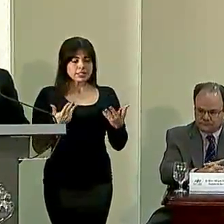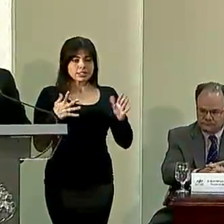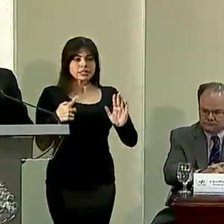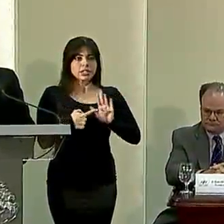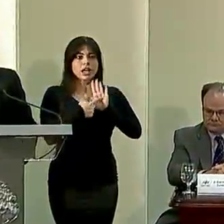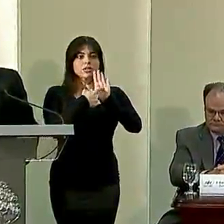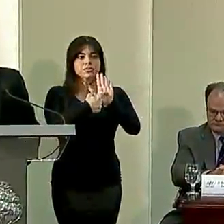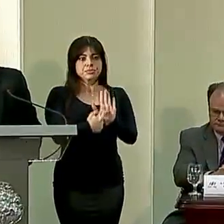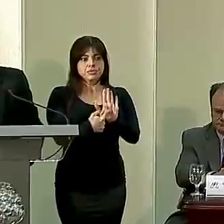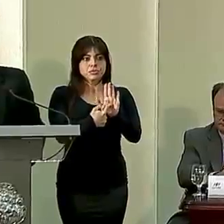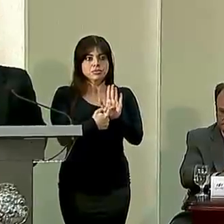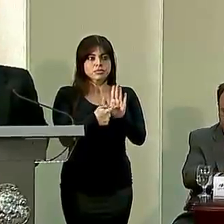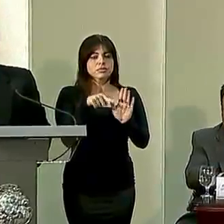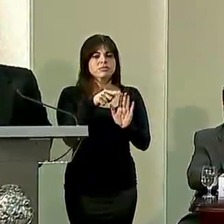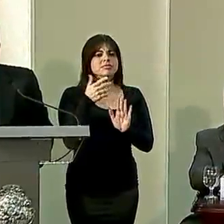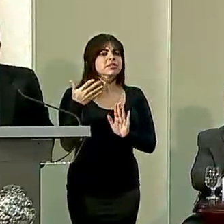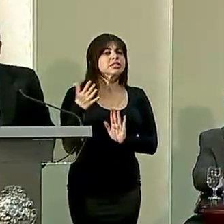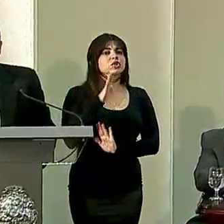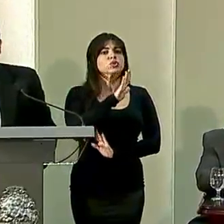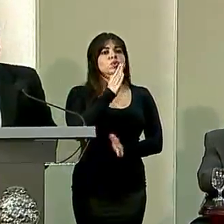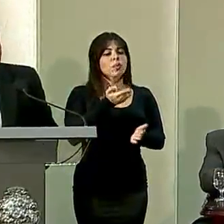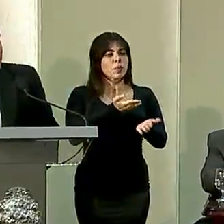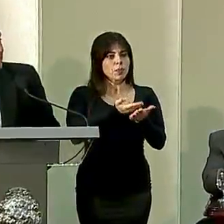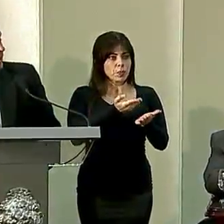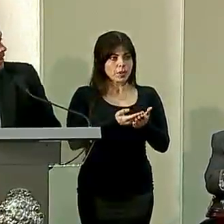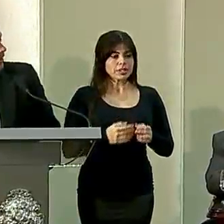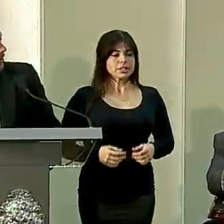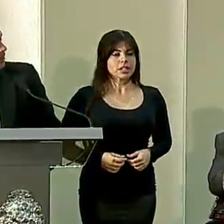presentó lo que es su propuesta